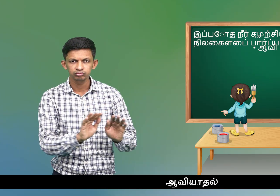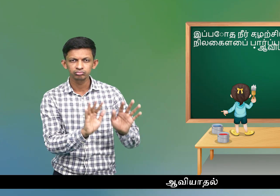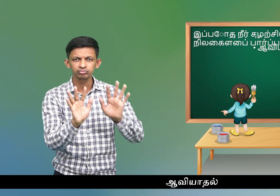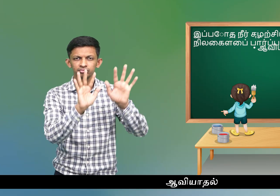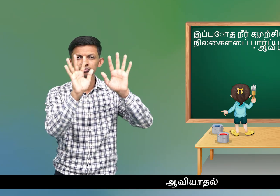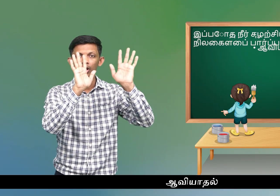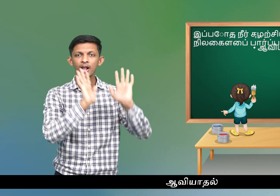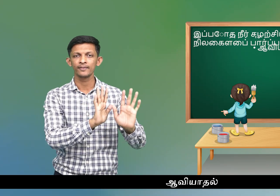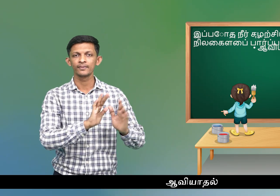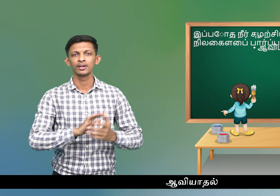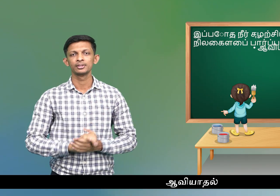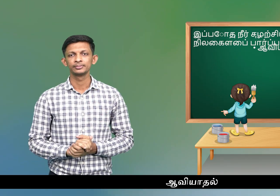ஆவியாதல்,